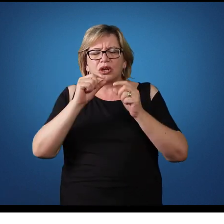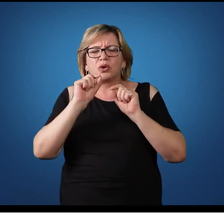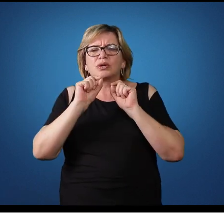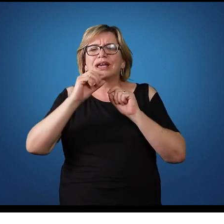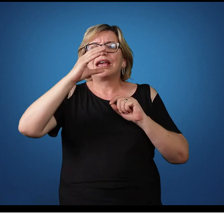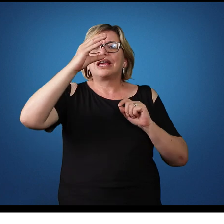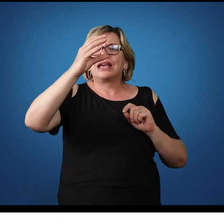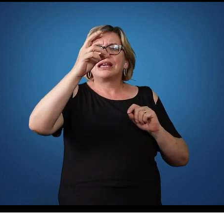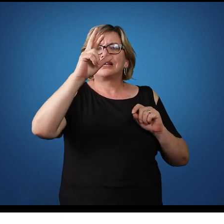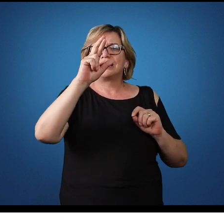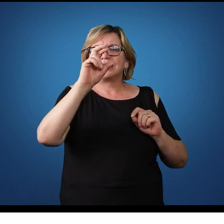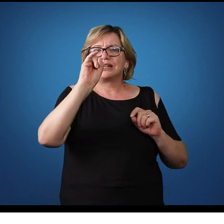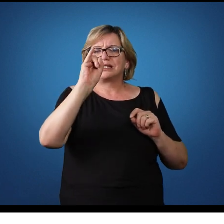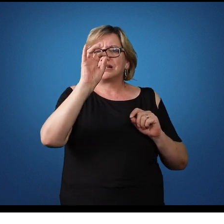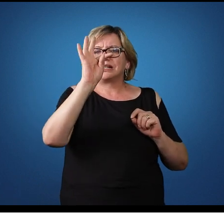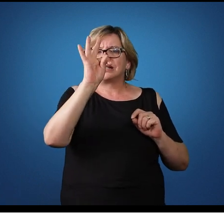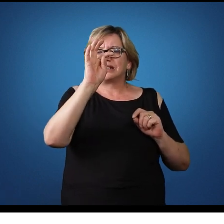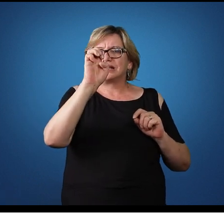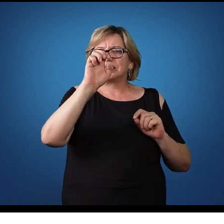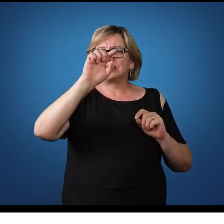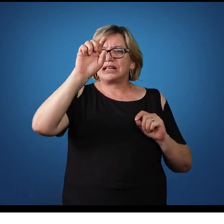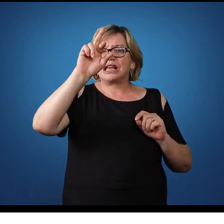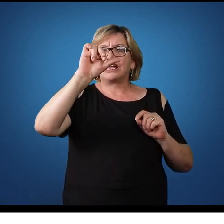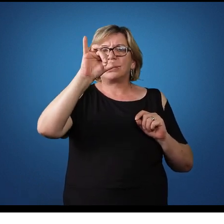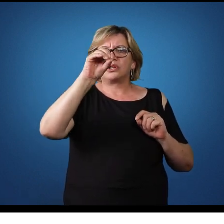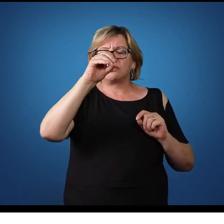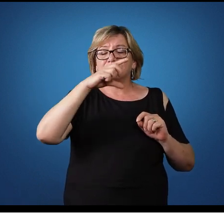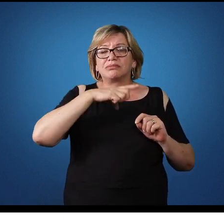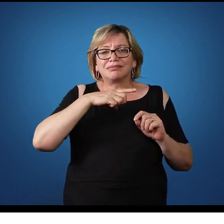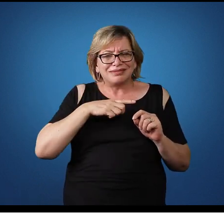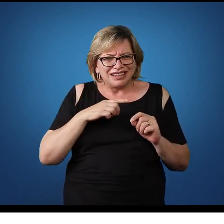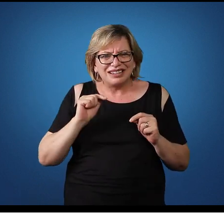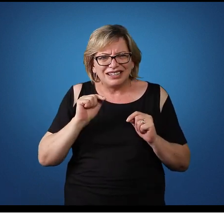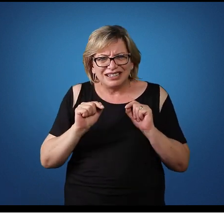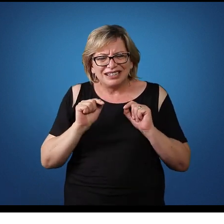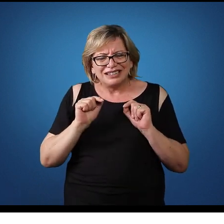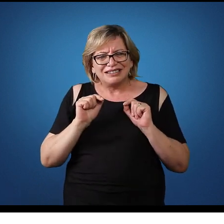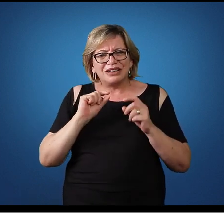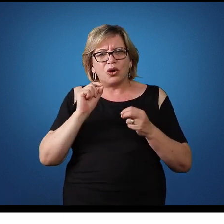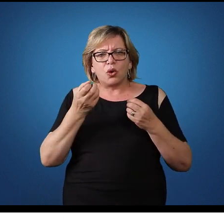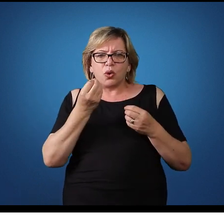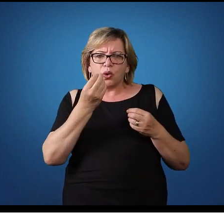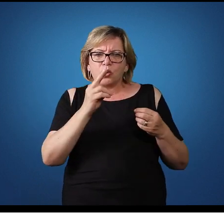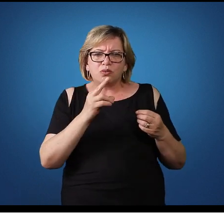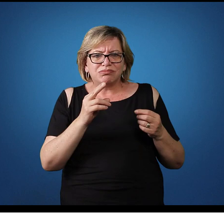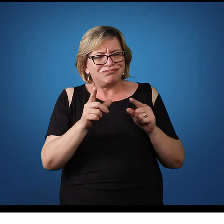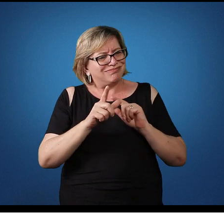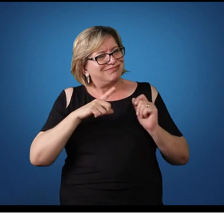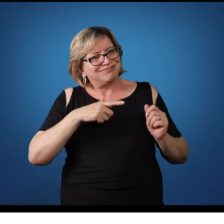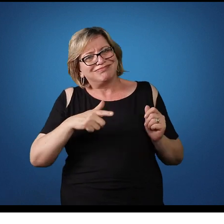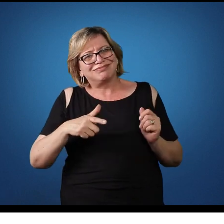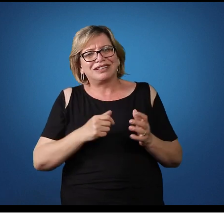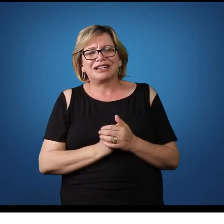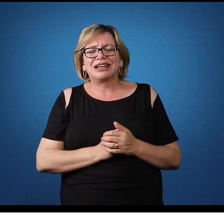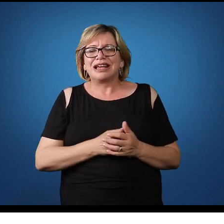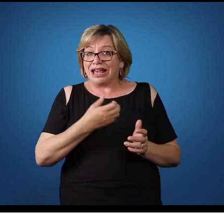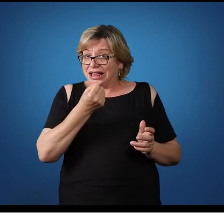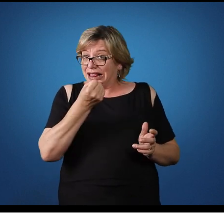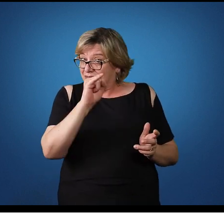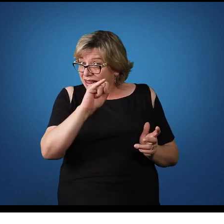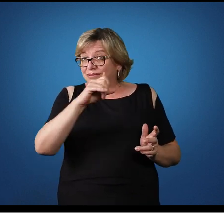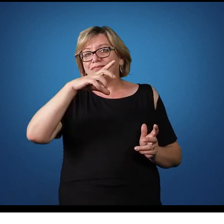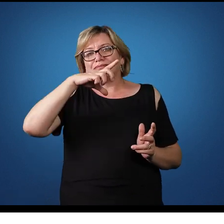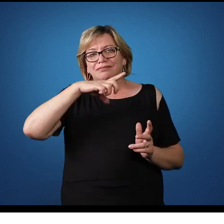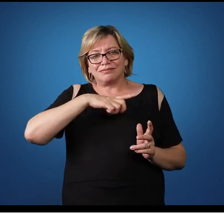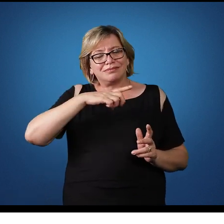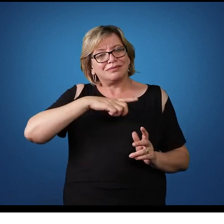critério pelos quais eles decidem, algum critério pelo qual eles decidem o que é arte ou não, ou não tem. Se eles têm algum critério para